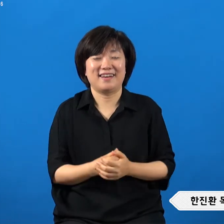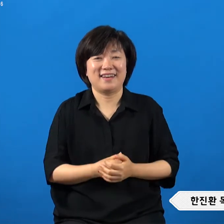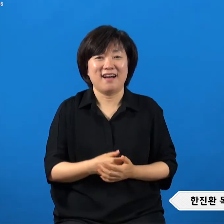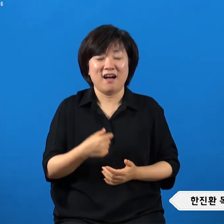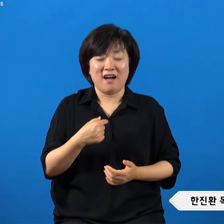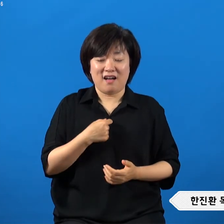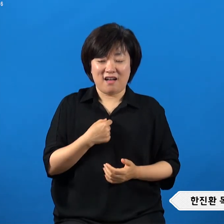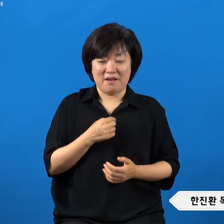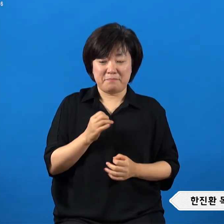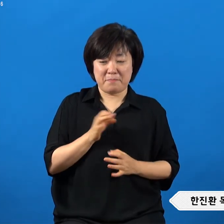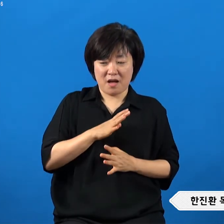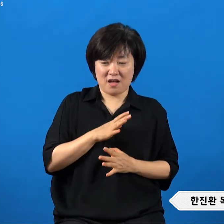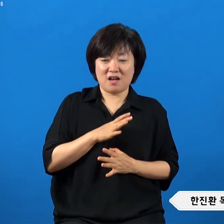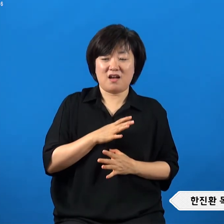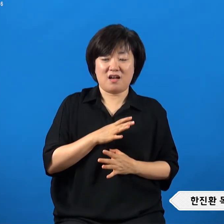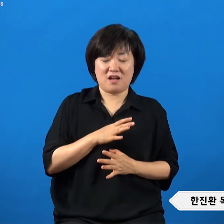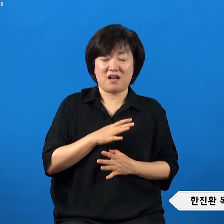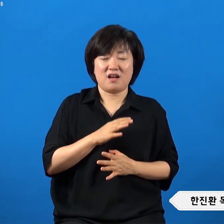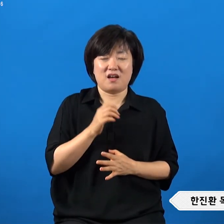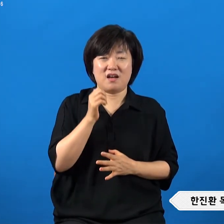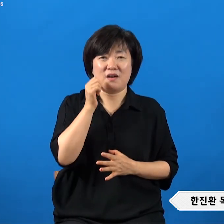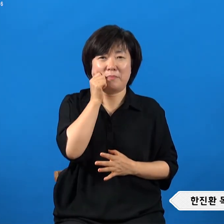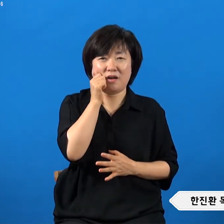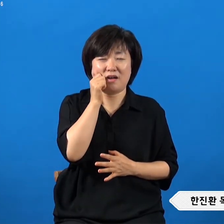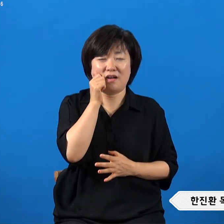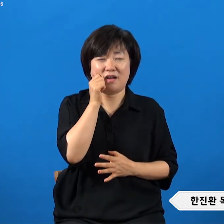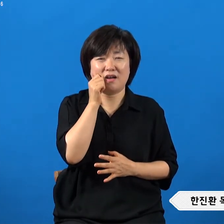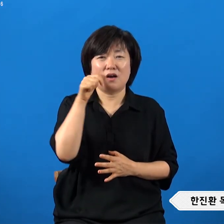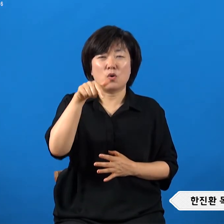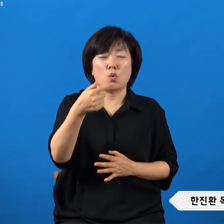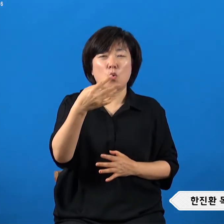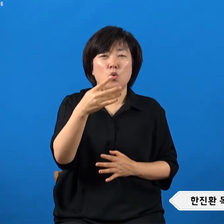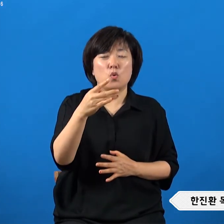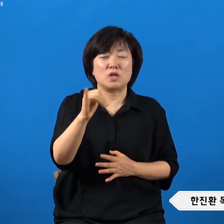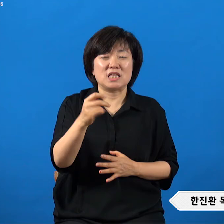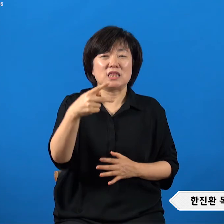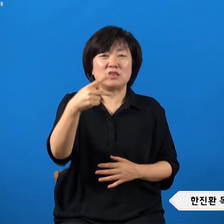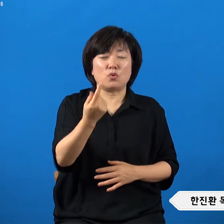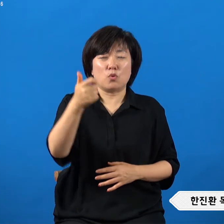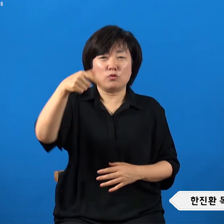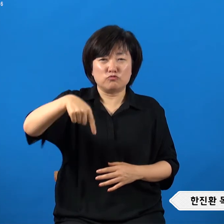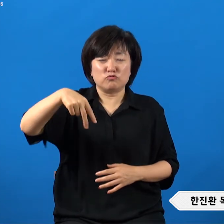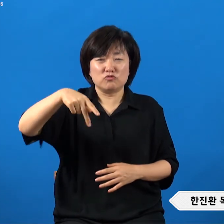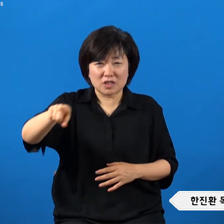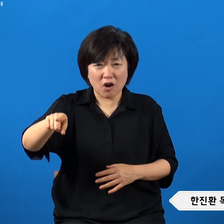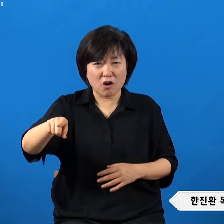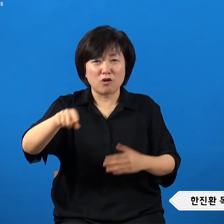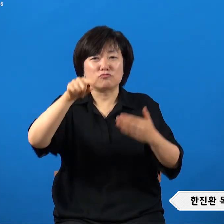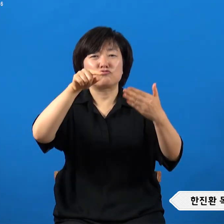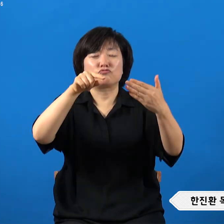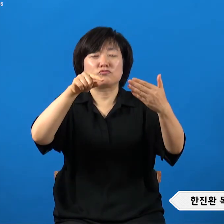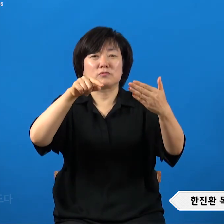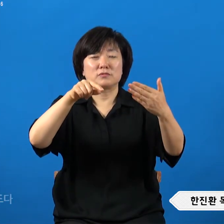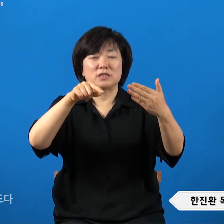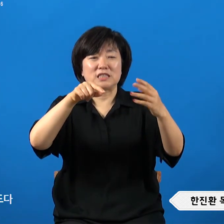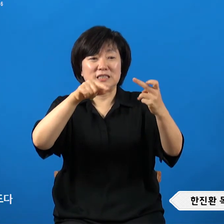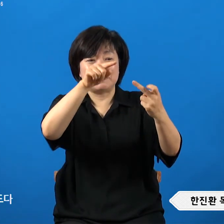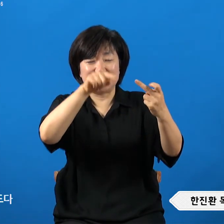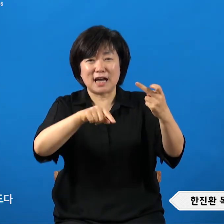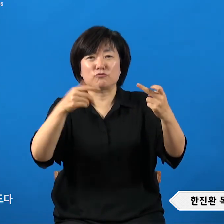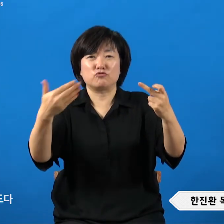존 스타트는 그 사건을 경험하고 나서 고린도후서 12장 9절을 확실하게 깨닫게 되었다고